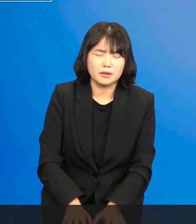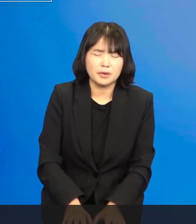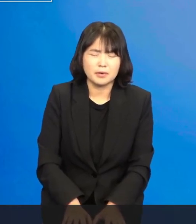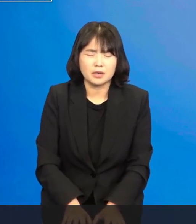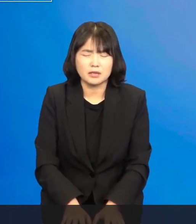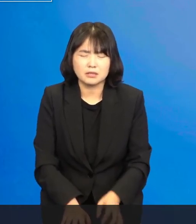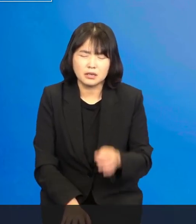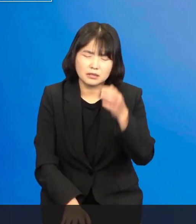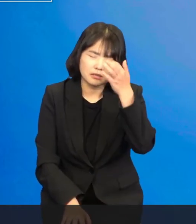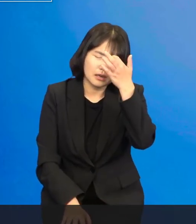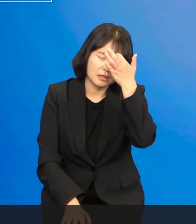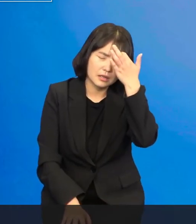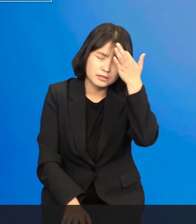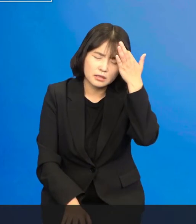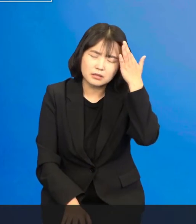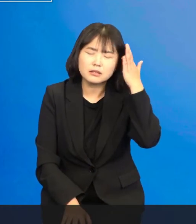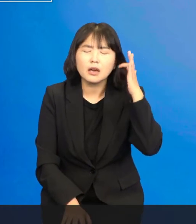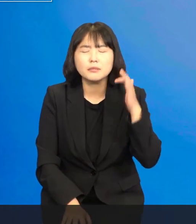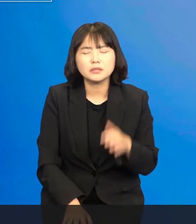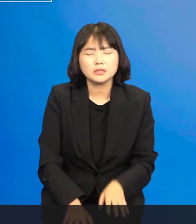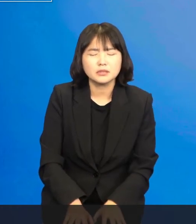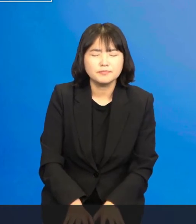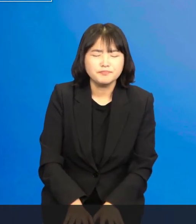성령으로 이 시간 말씀을 깨닫게 하여